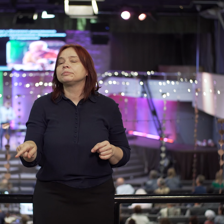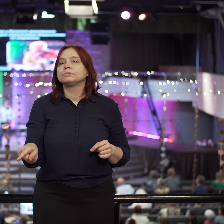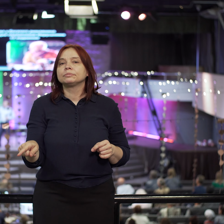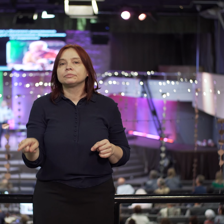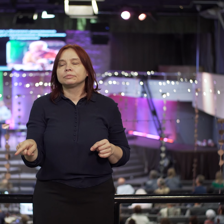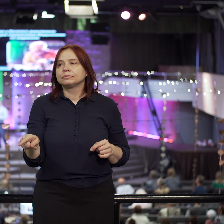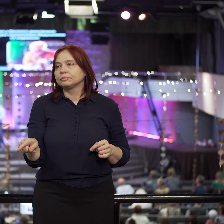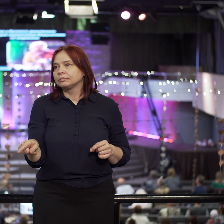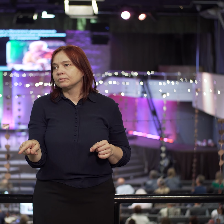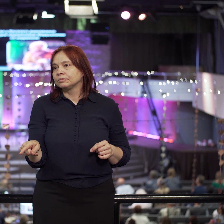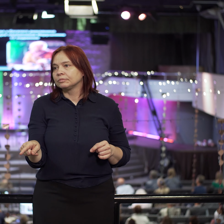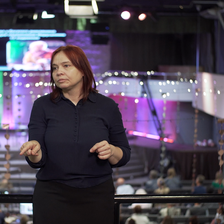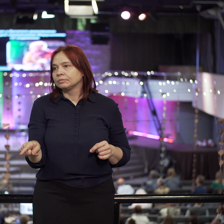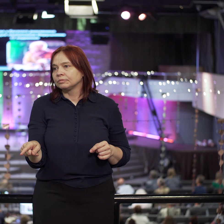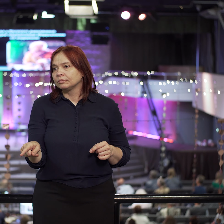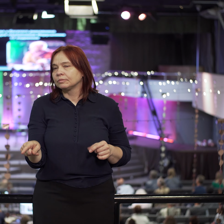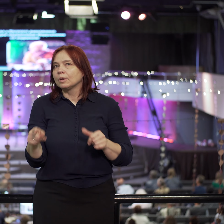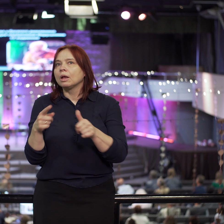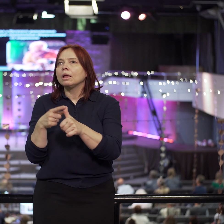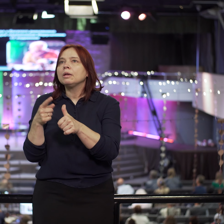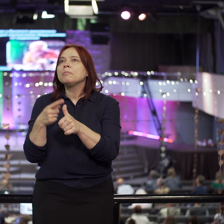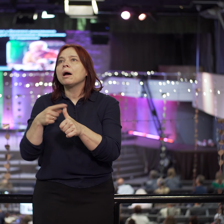имя его на иврите Бани.